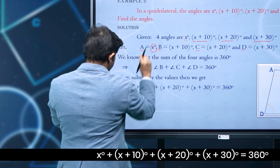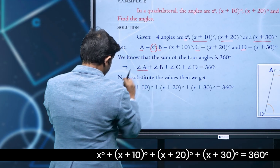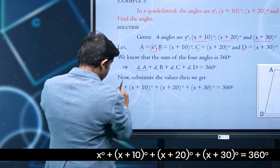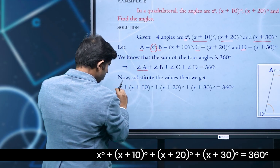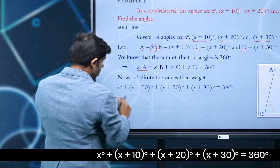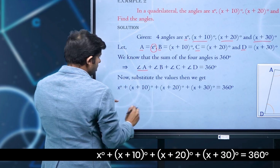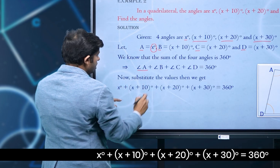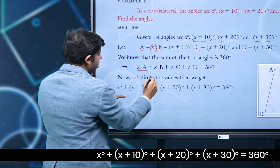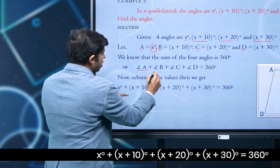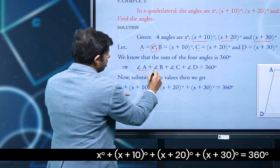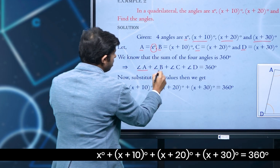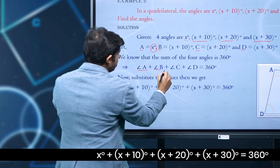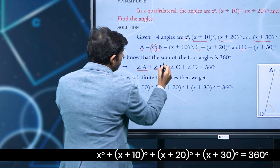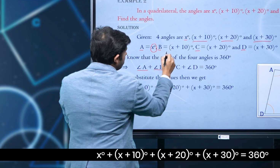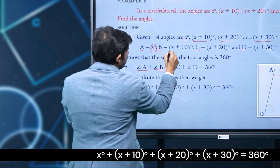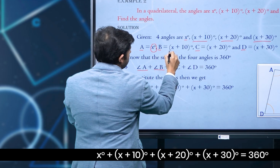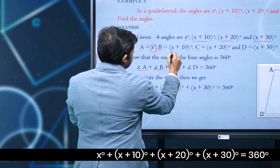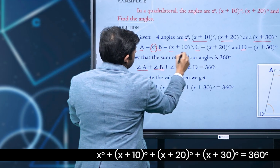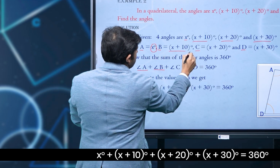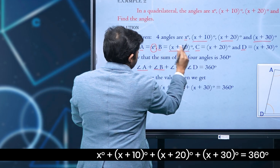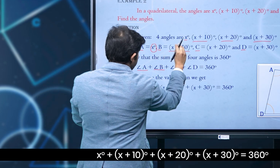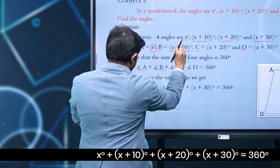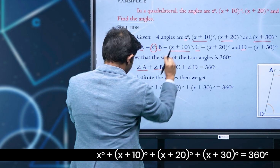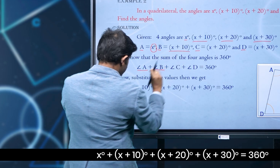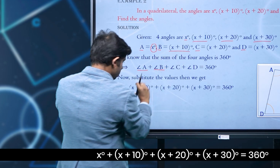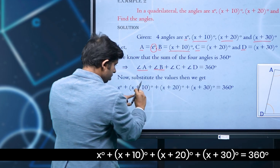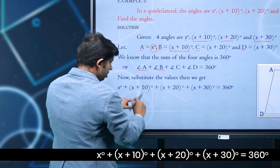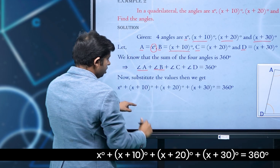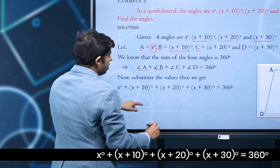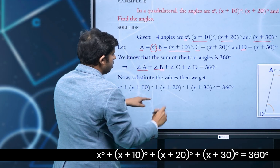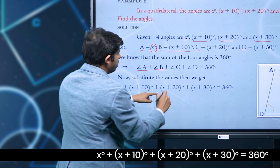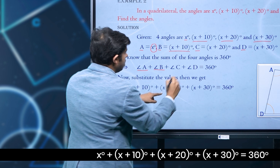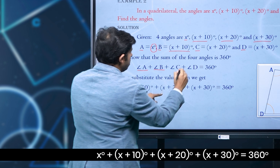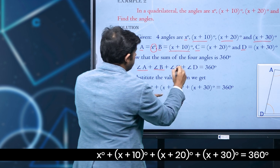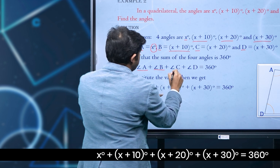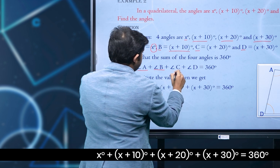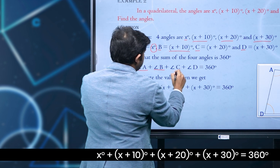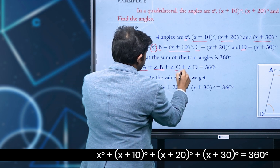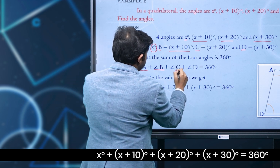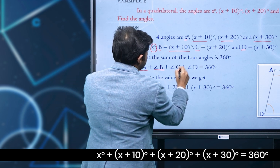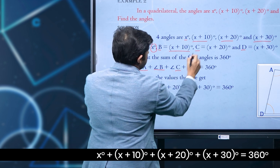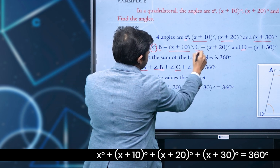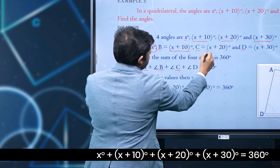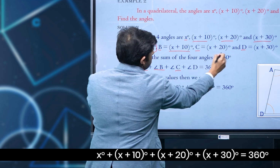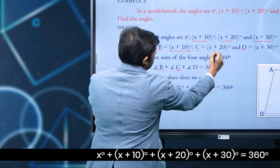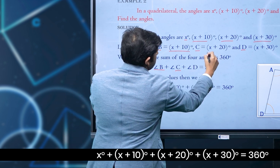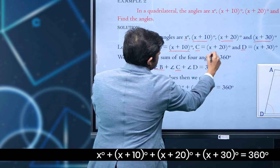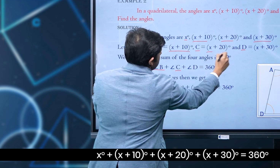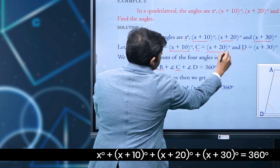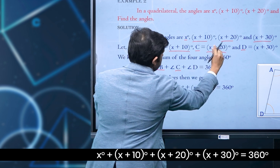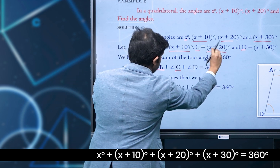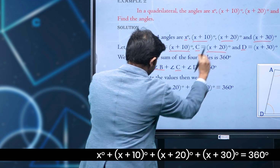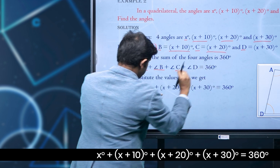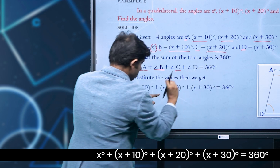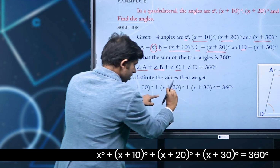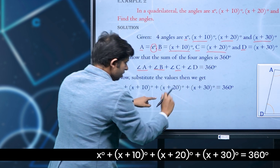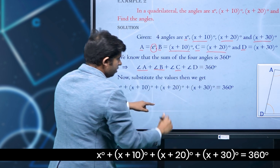x degrees plus x plus 10 degrees plus x plus 20 degrees plus x plus 30 degrees is equals to 360 degrees.